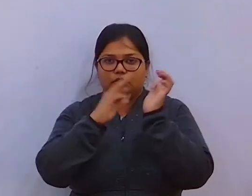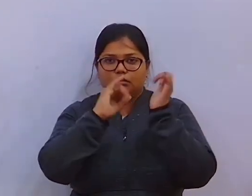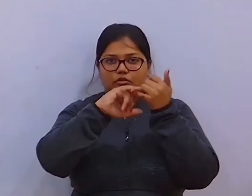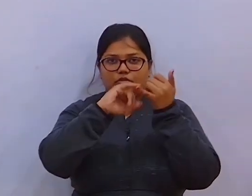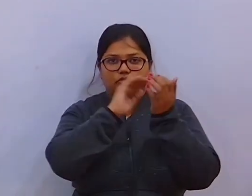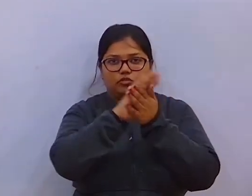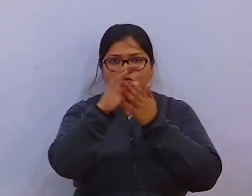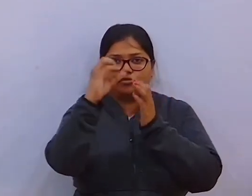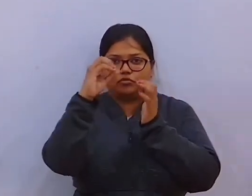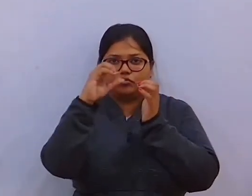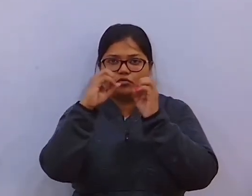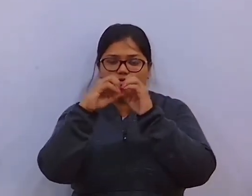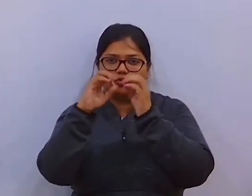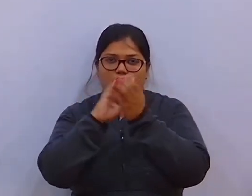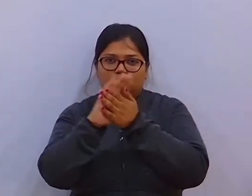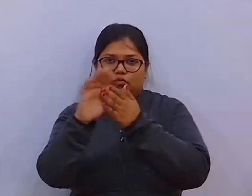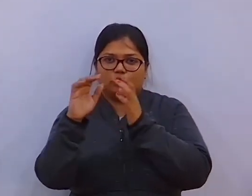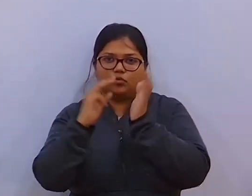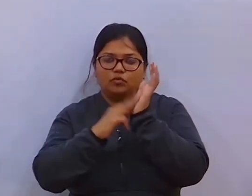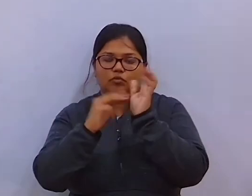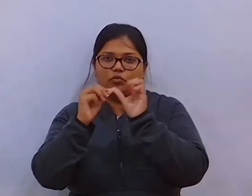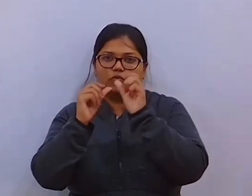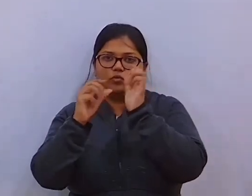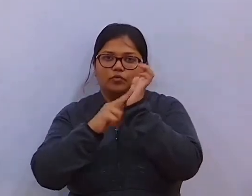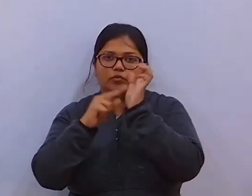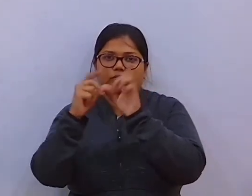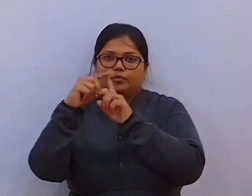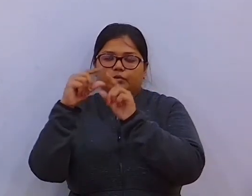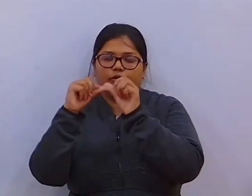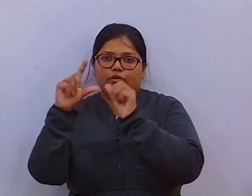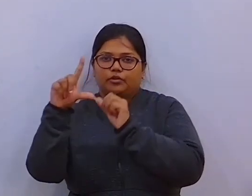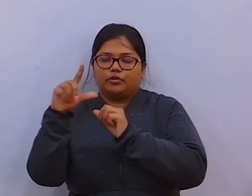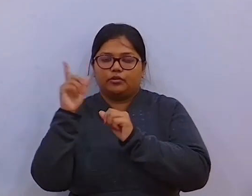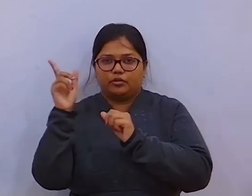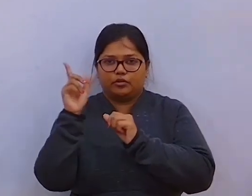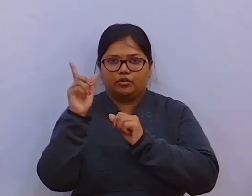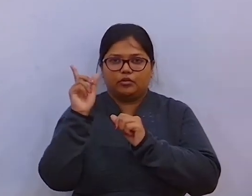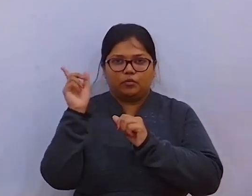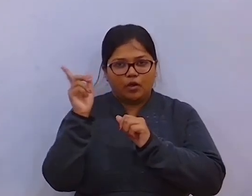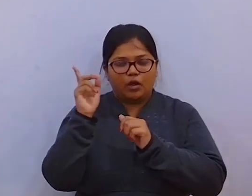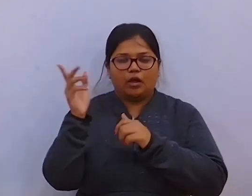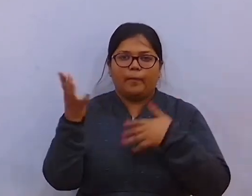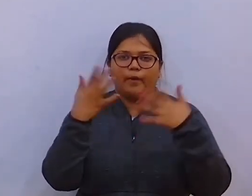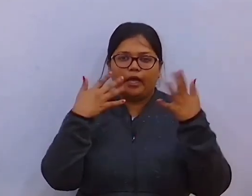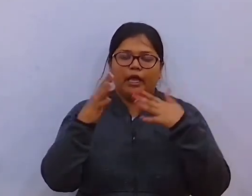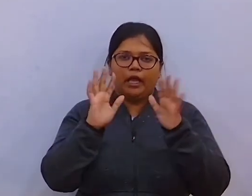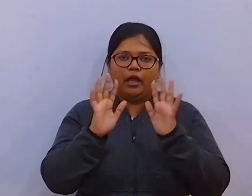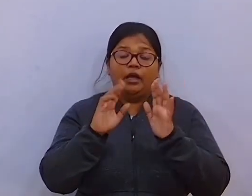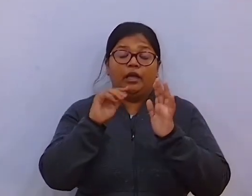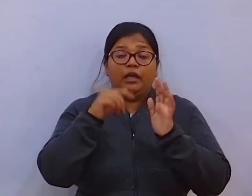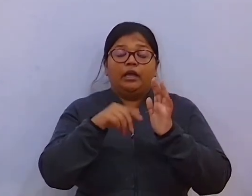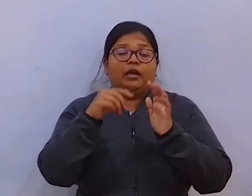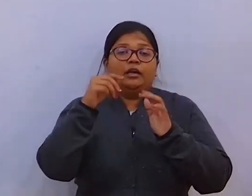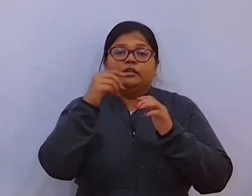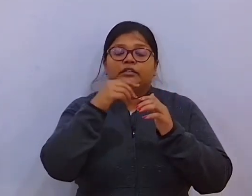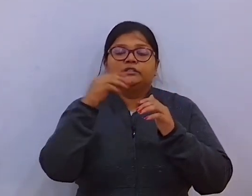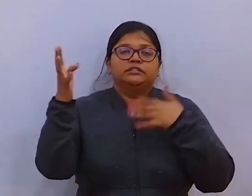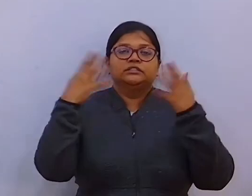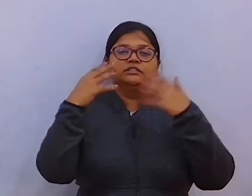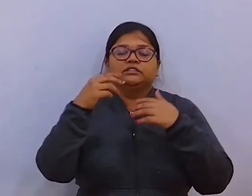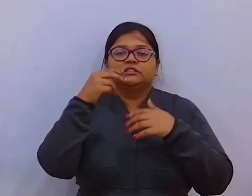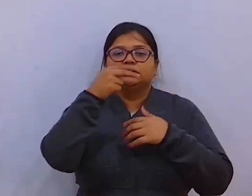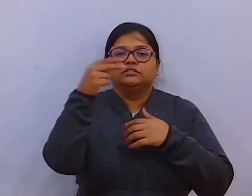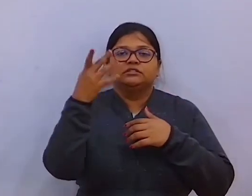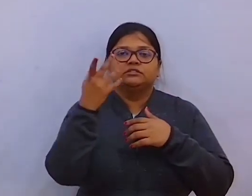व्यापारिक पवने शोभ मंडल में स्थित होती है। ठीक, तो जब ये भारत में स्थित जो पवन है वो अभी कौन सी